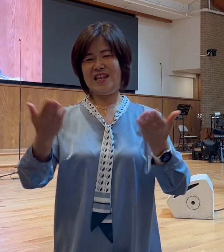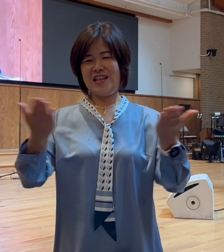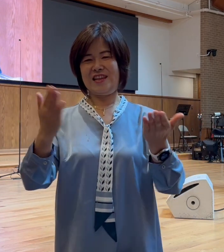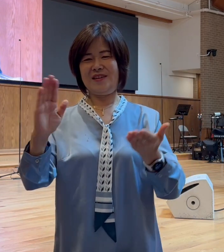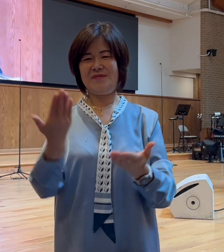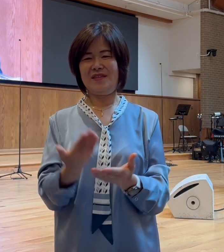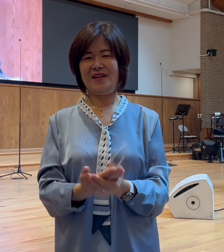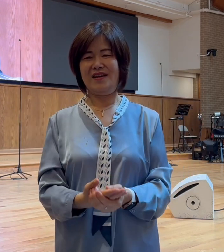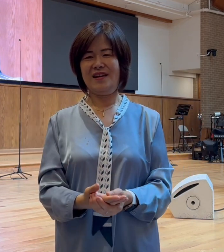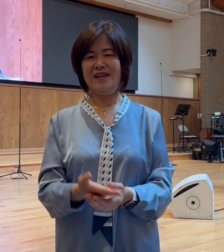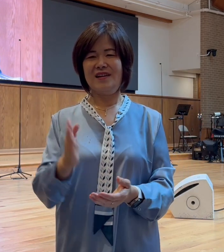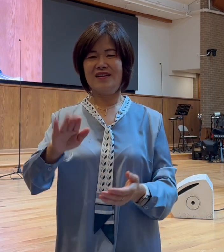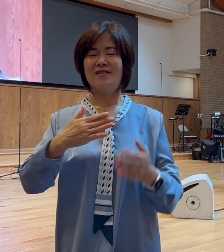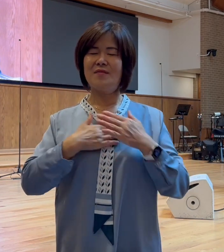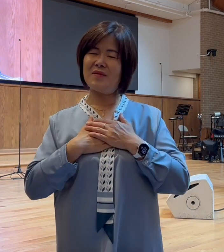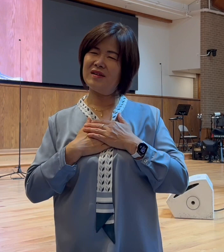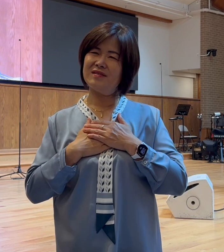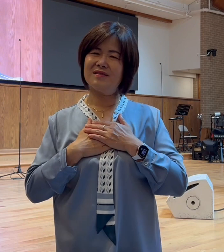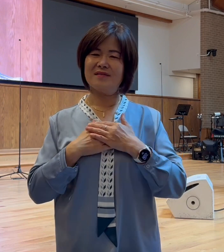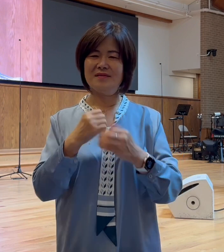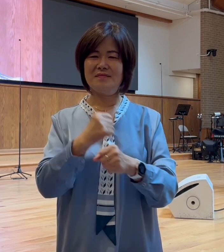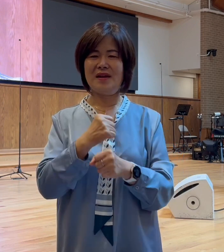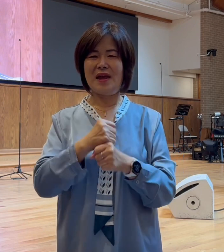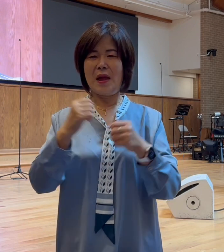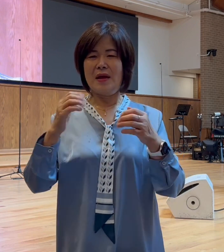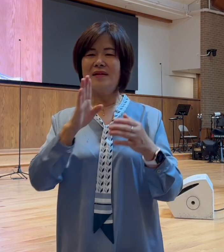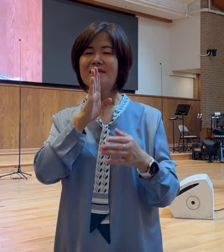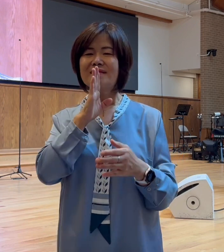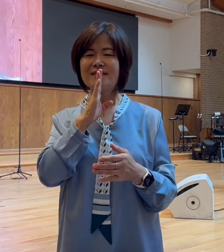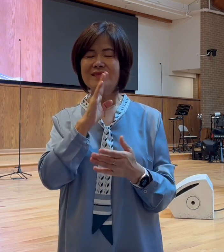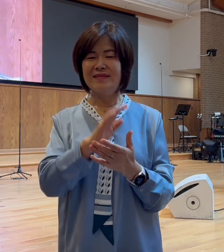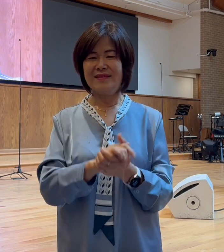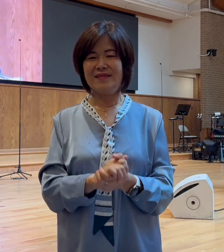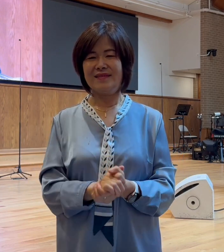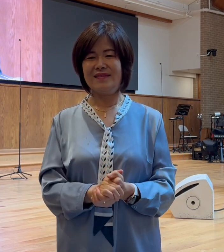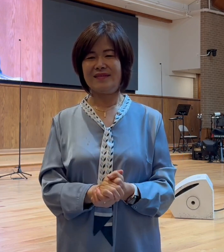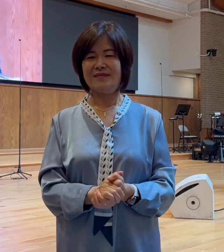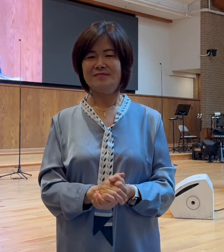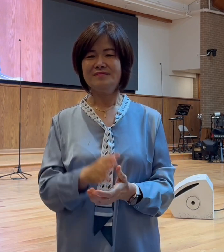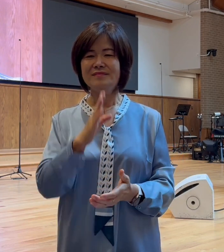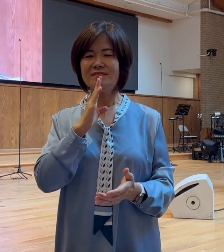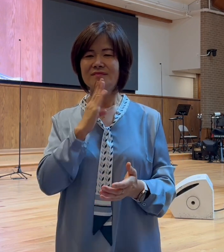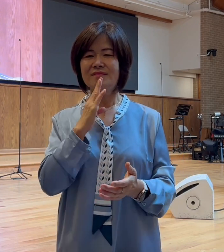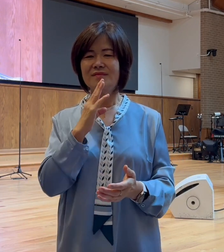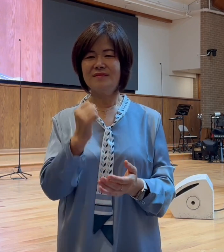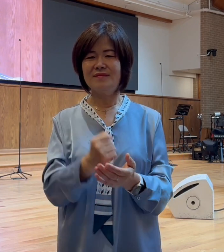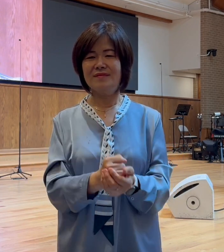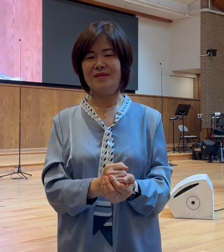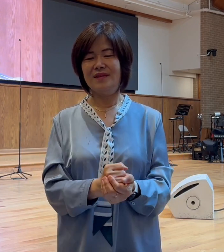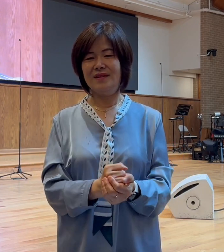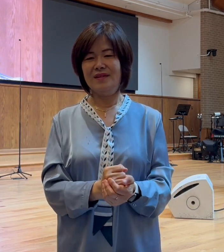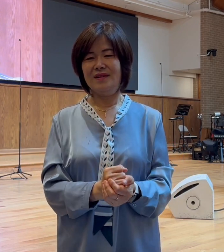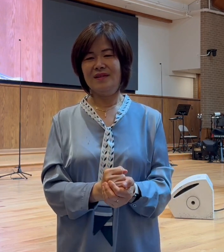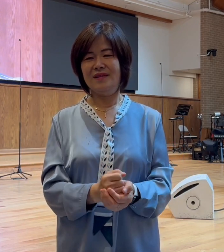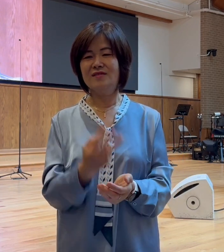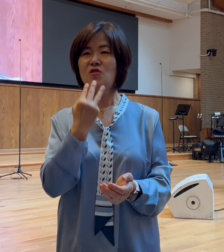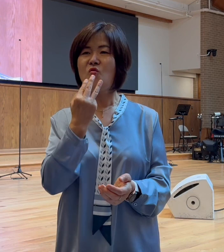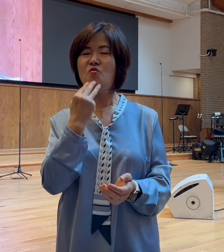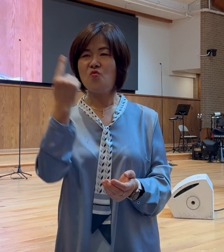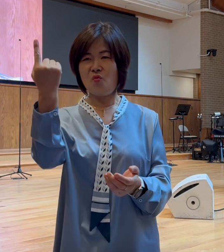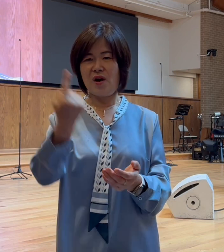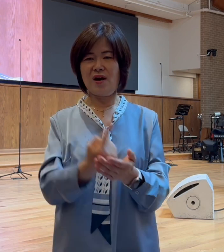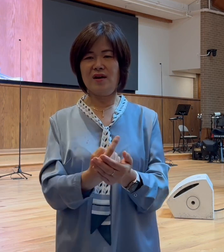아마 좀 가슴에 허파에 약간 바람이 들어가신 것 같아요. 그래 무작정 서울로 상경한 다음에,